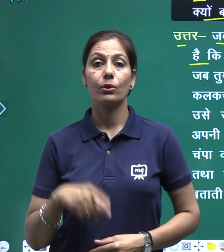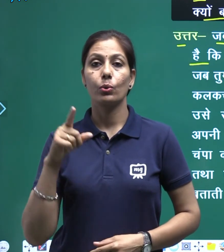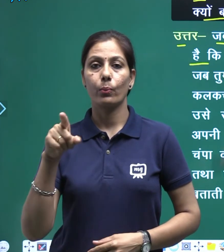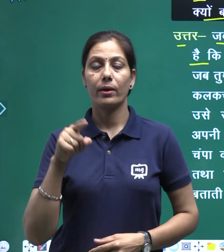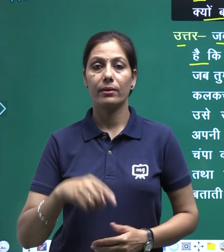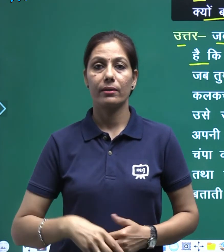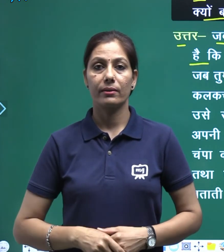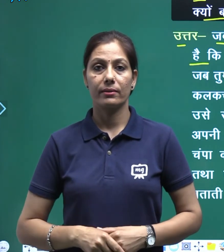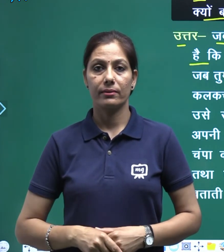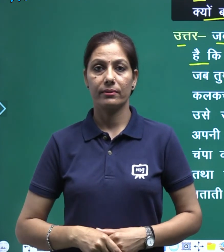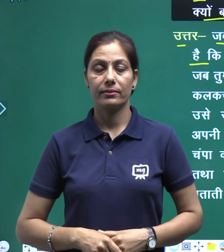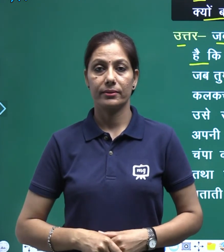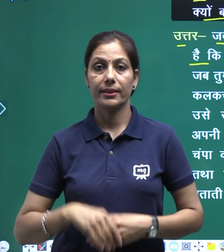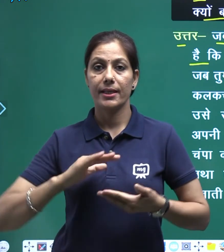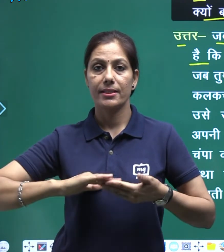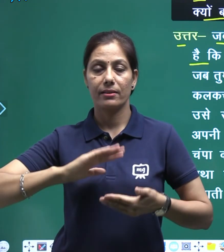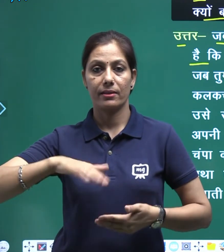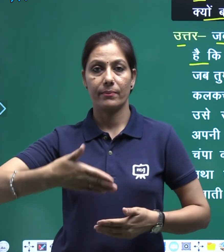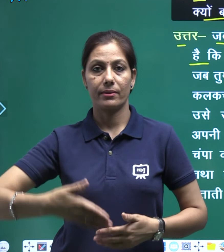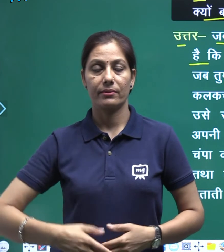तुम्हारी शादी के बाद